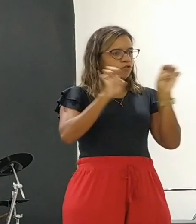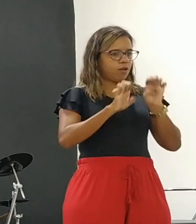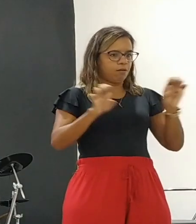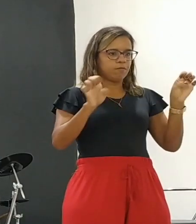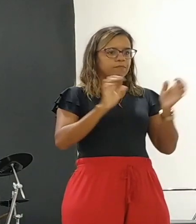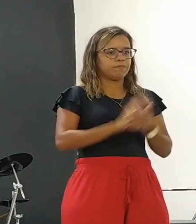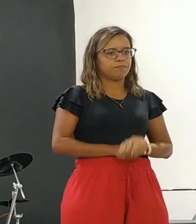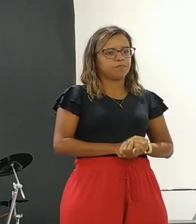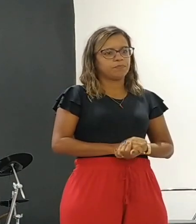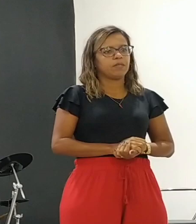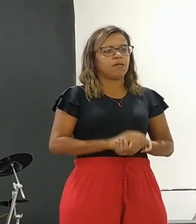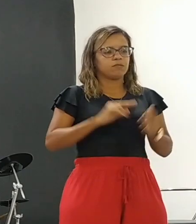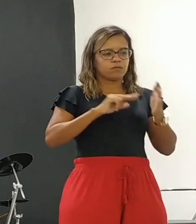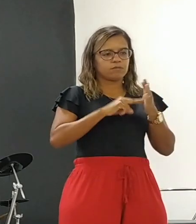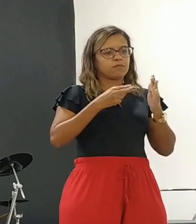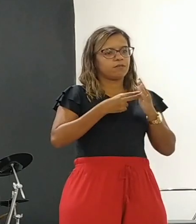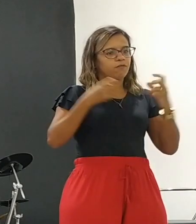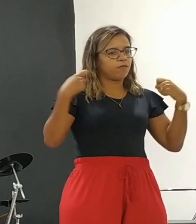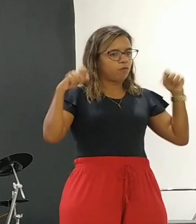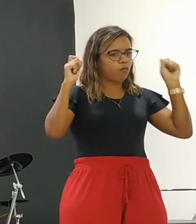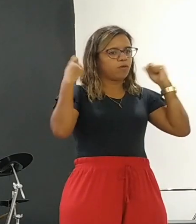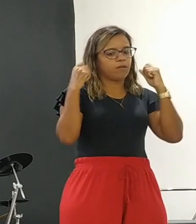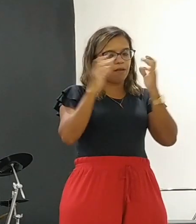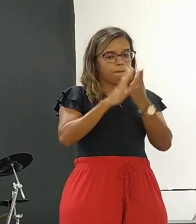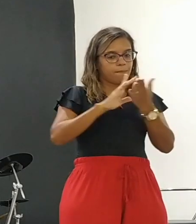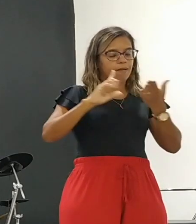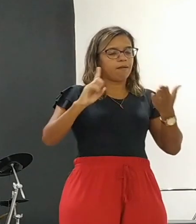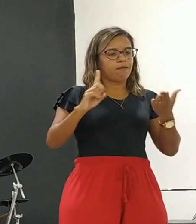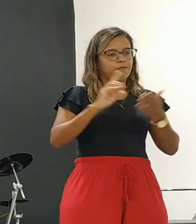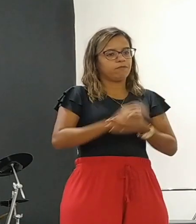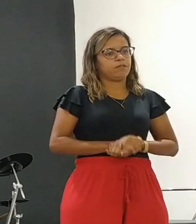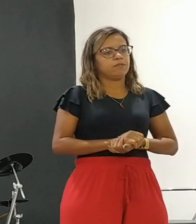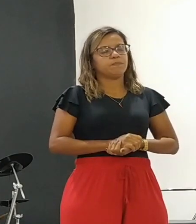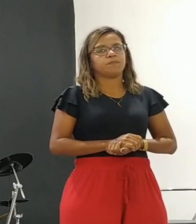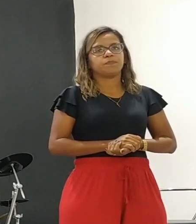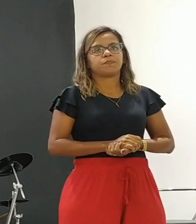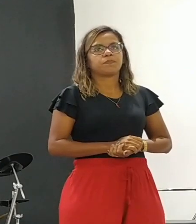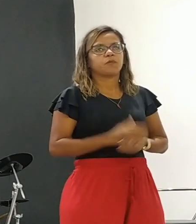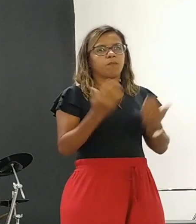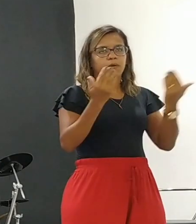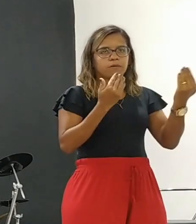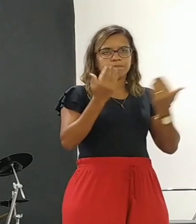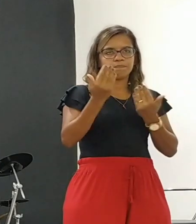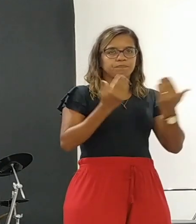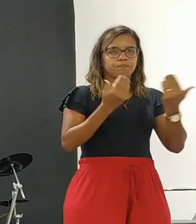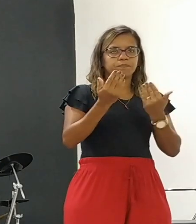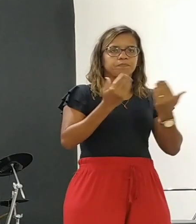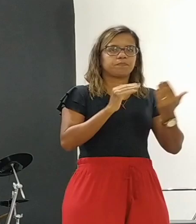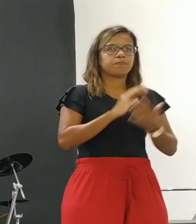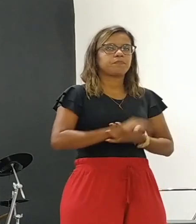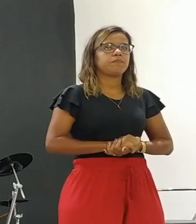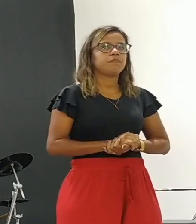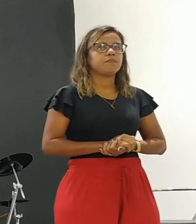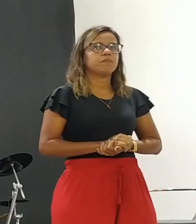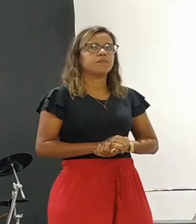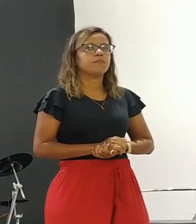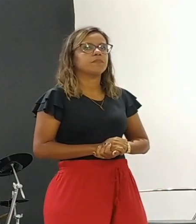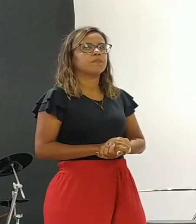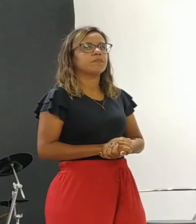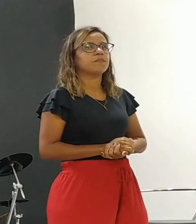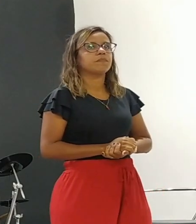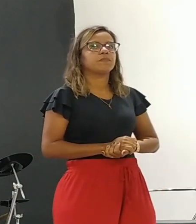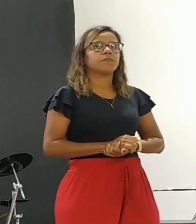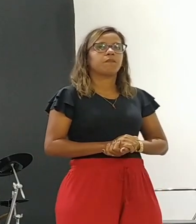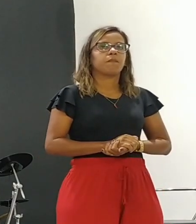o cordeiro ou o cabrito será sem mácula, um macho de 1 ano, o qual tomarei das ovelhas ou das